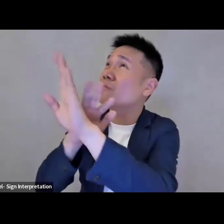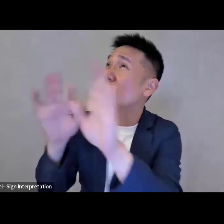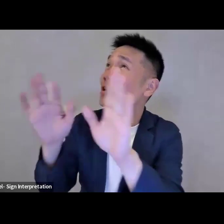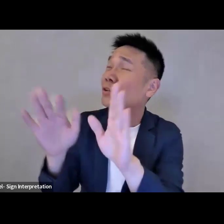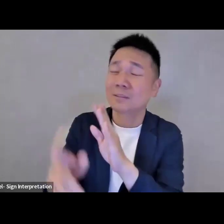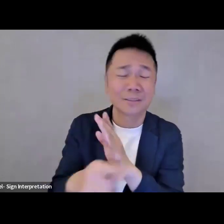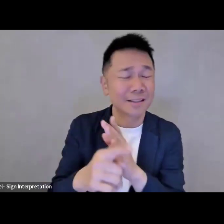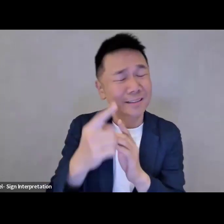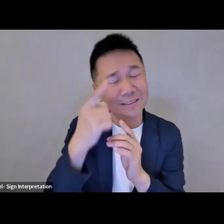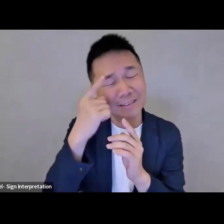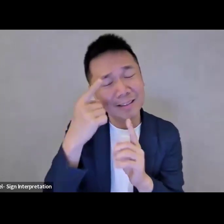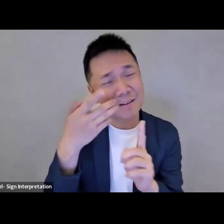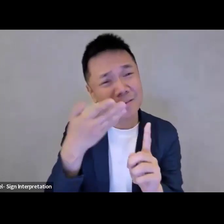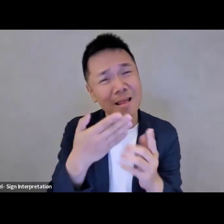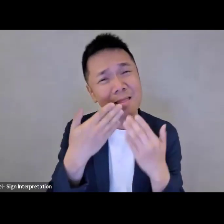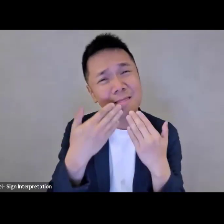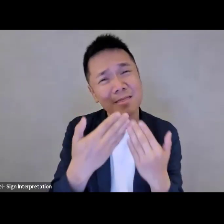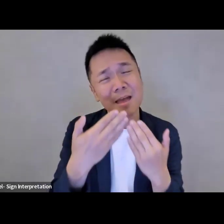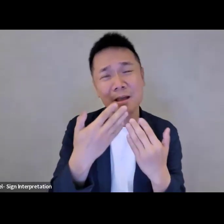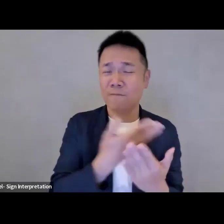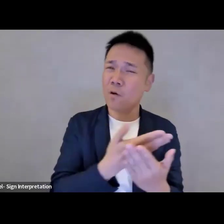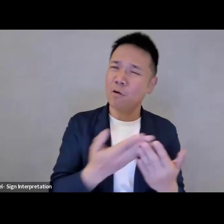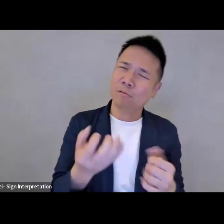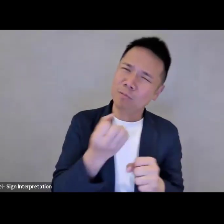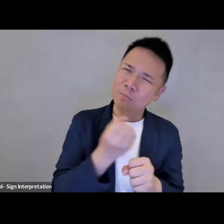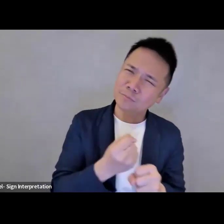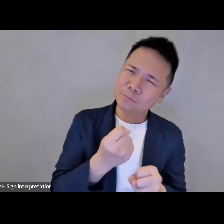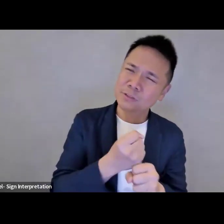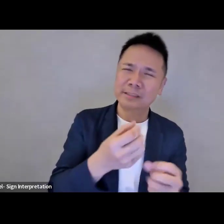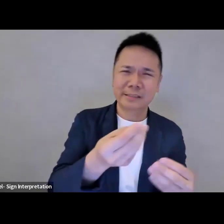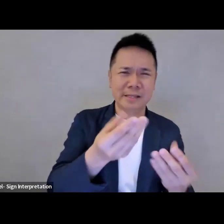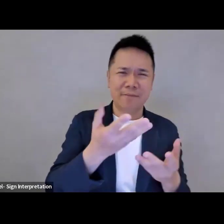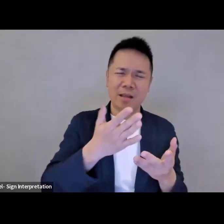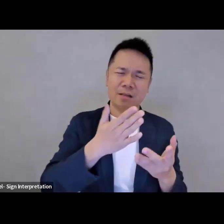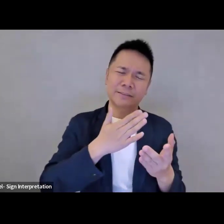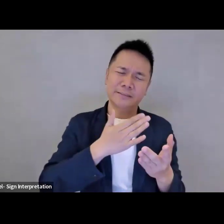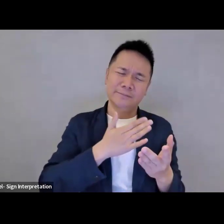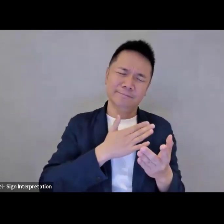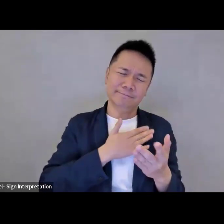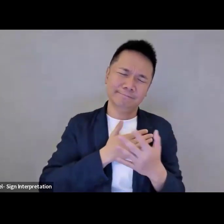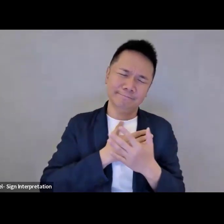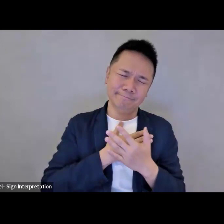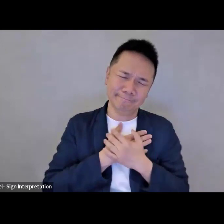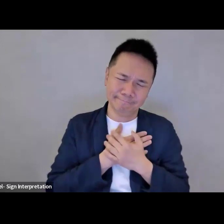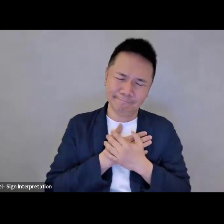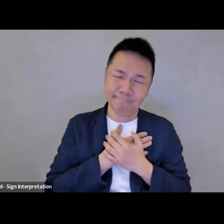因为很难去接受他已经，我很难接受说他已经不在这里